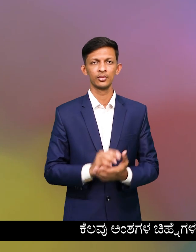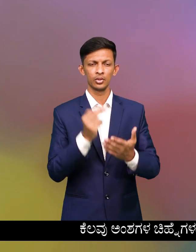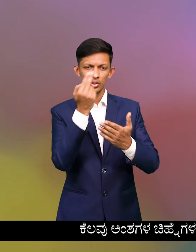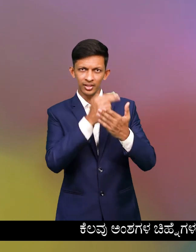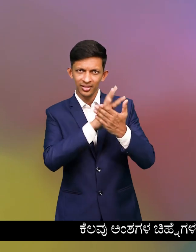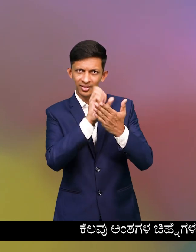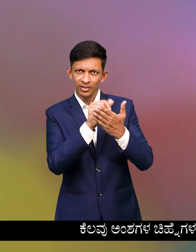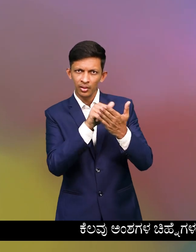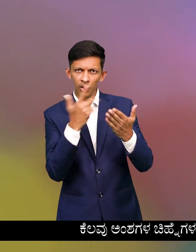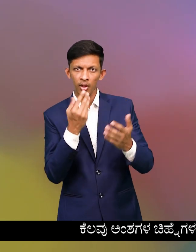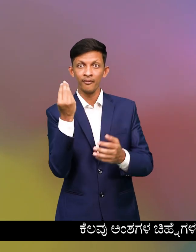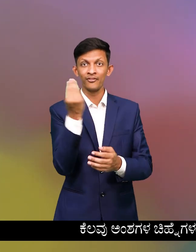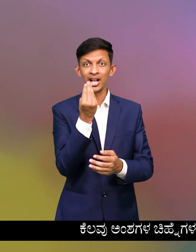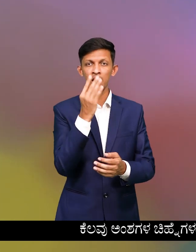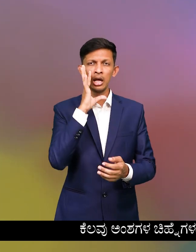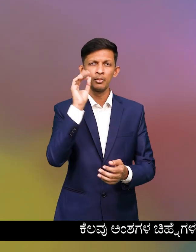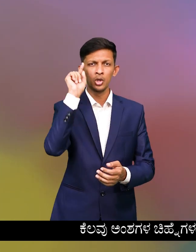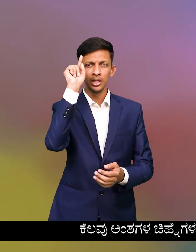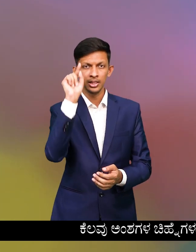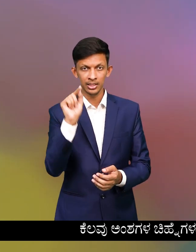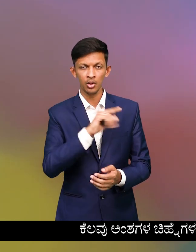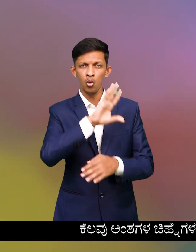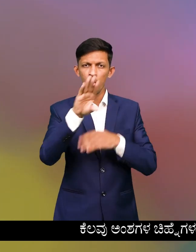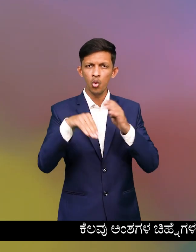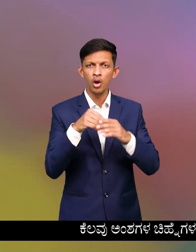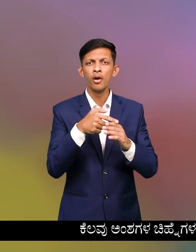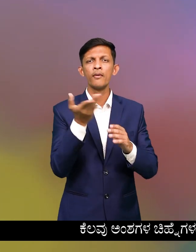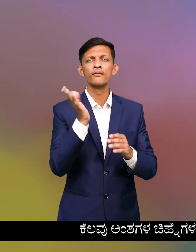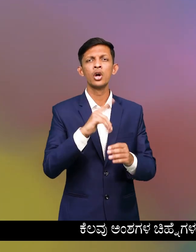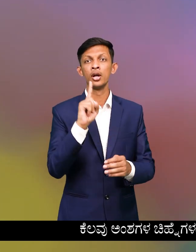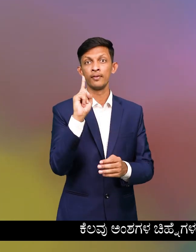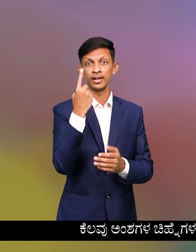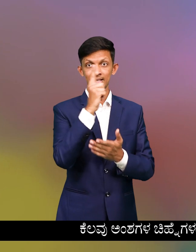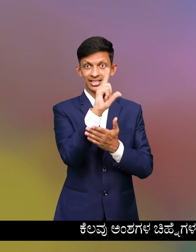ಕೆಲವು ಅಂಶಗಳ ಚಿಹ್ನೆಗಳು ಹೆಸರು ಮತ್ತು ಅಕ್ಷರದ ಮೊದಲ ಅಕ್ಷರದಿಂದ ರಚನೆಯಾಗುತ್ತವೆ.